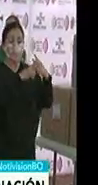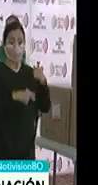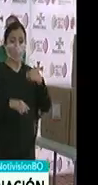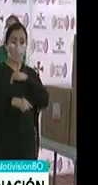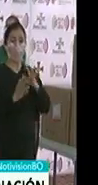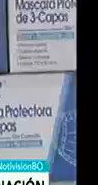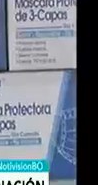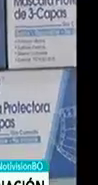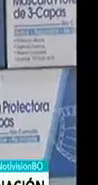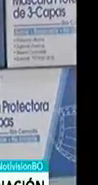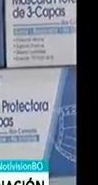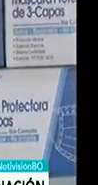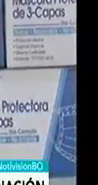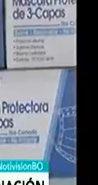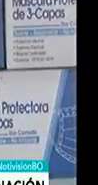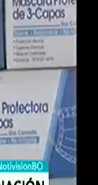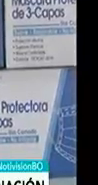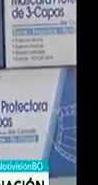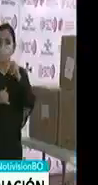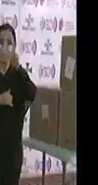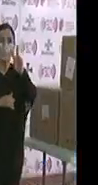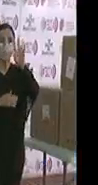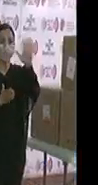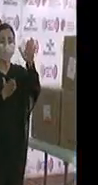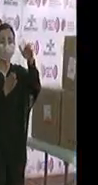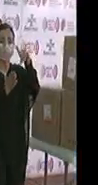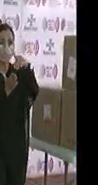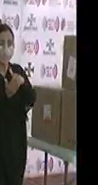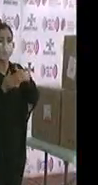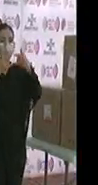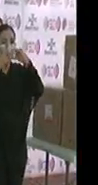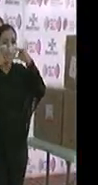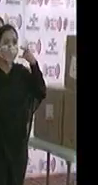a nosotros. Que estos barbijos, 25.000 barbijos,